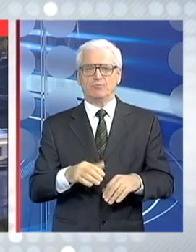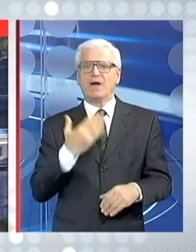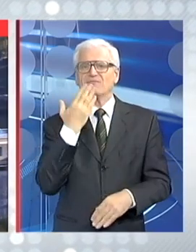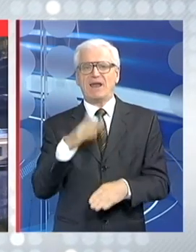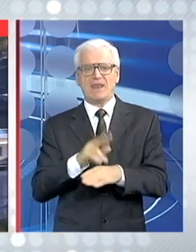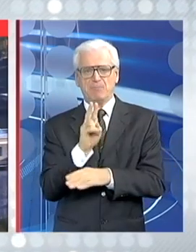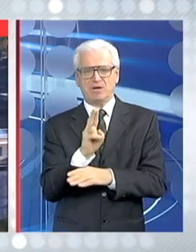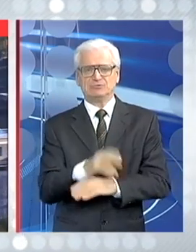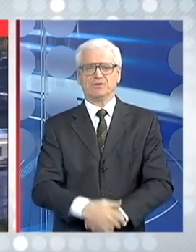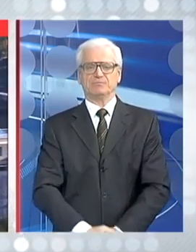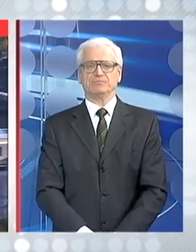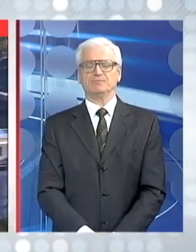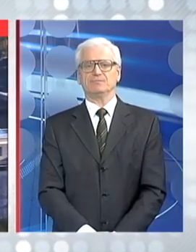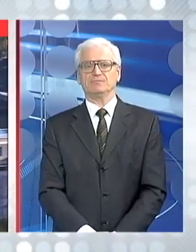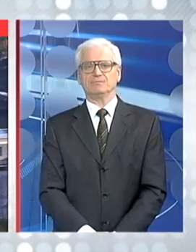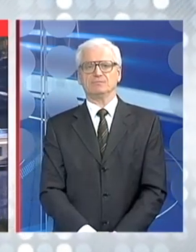kišom.